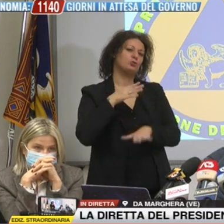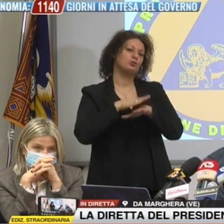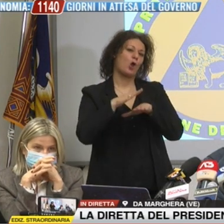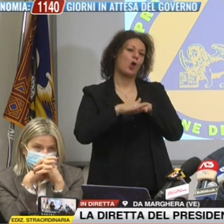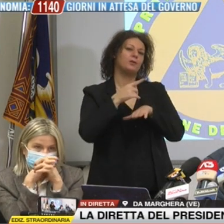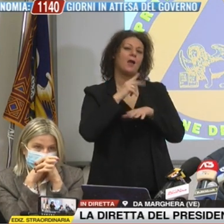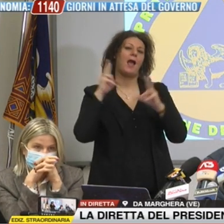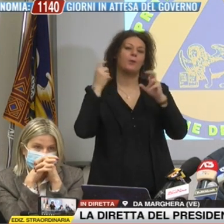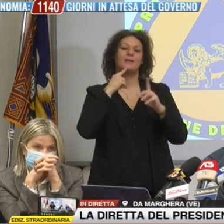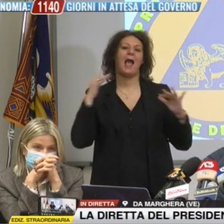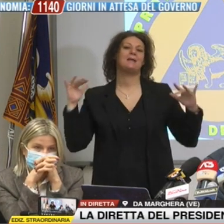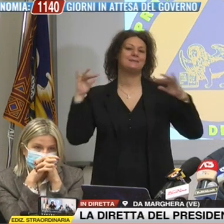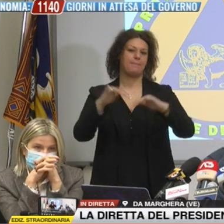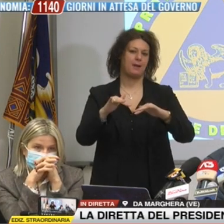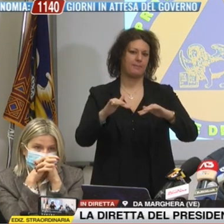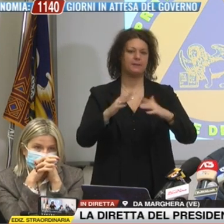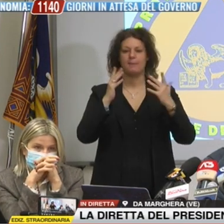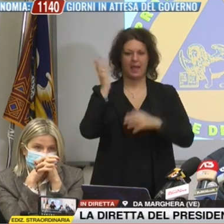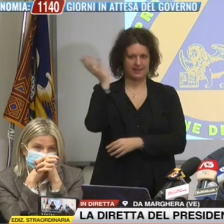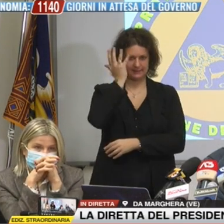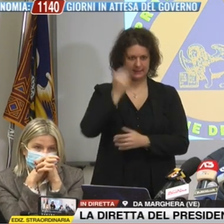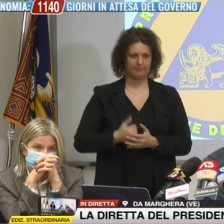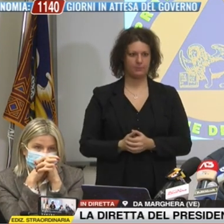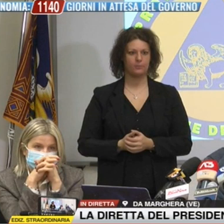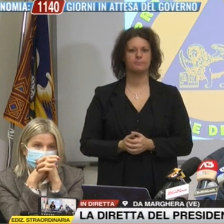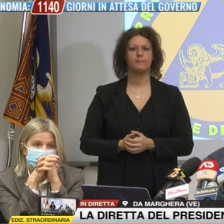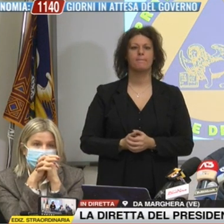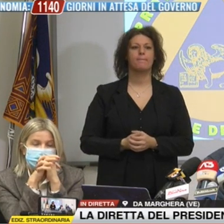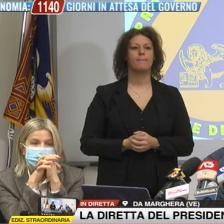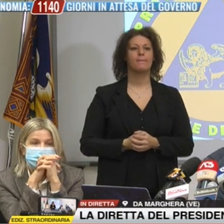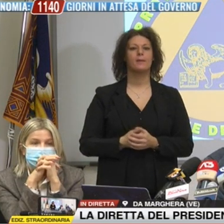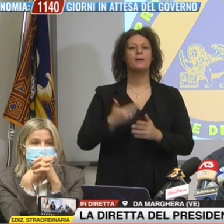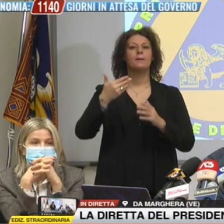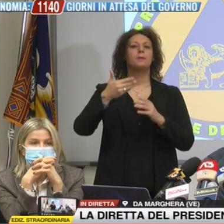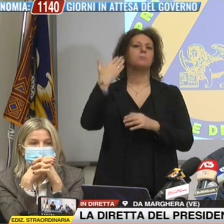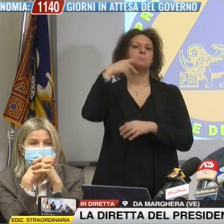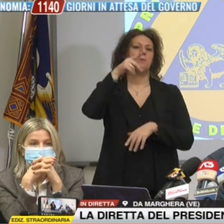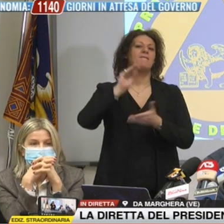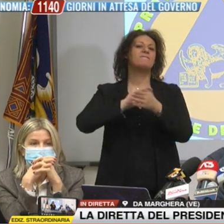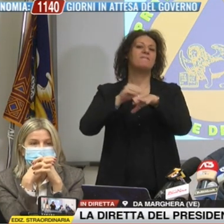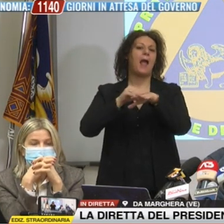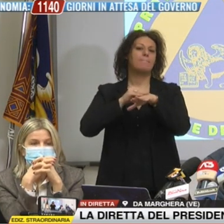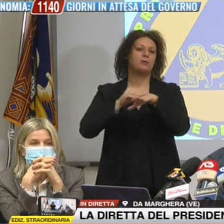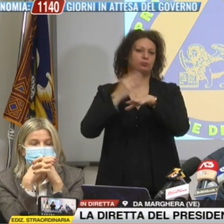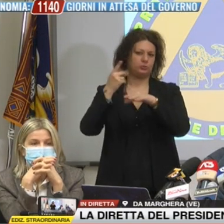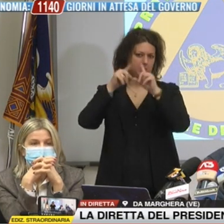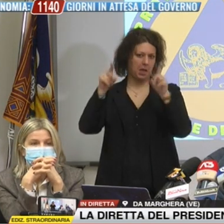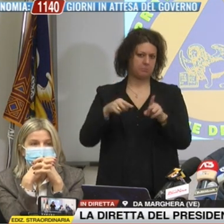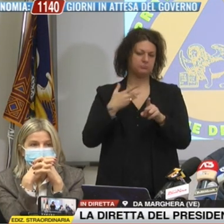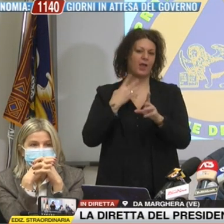e assembramento. Se uno fa la fila, e prima c'era la fila fuori dalla farmacia qui, non è che la